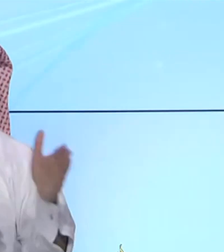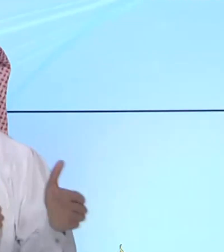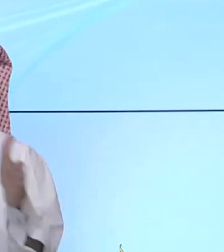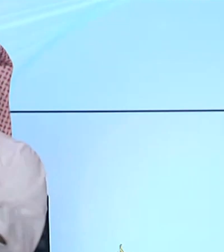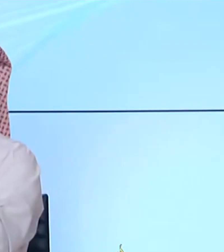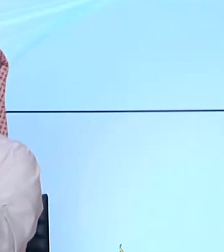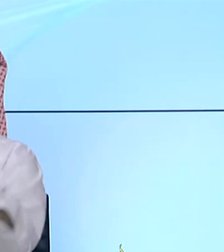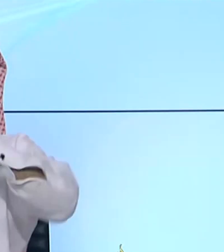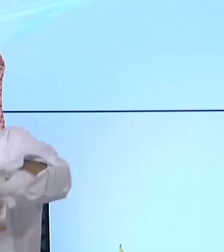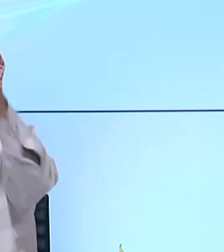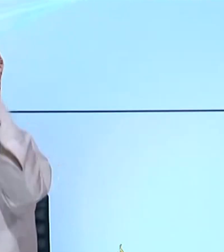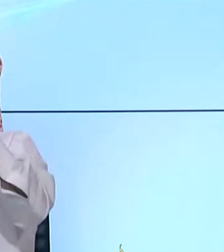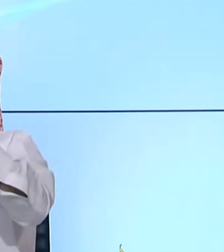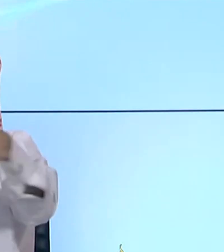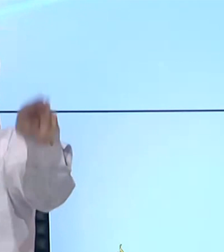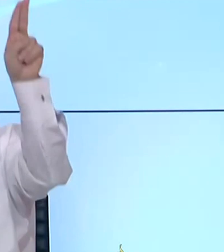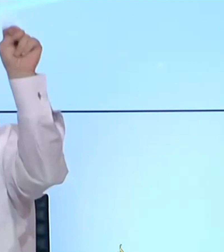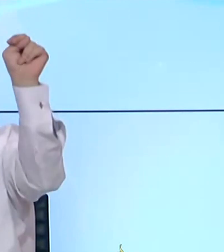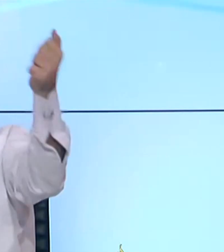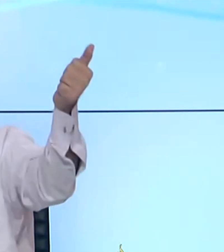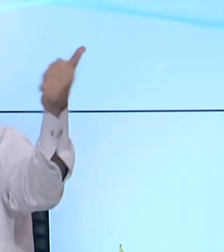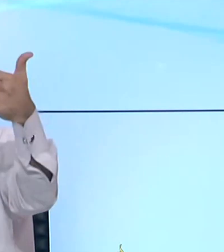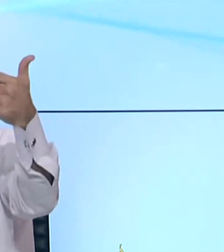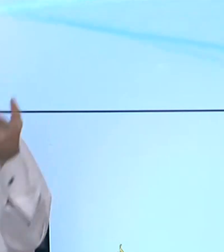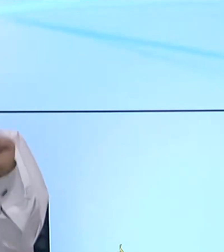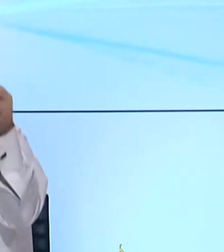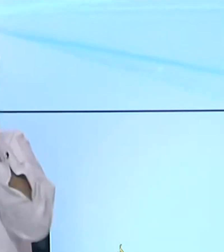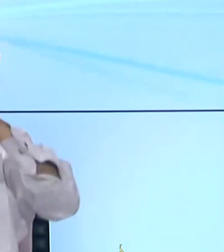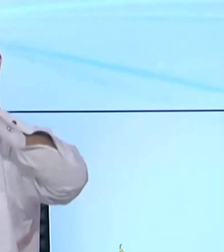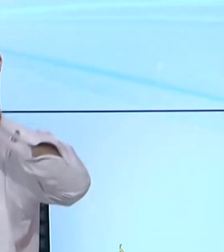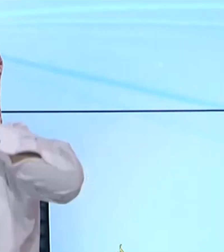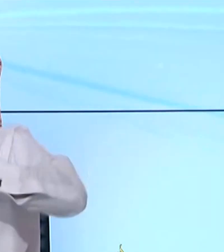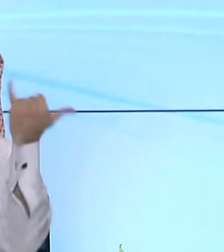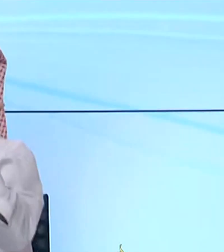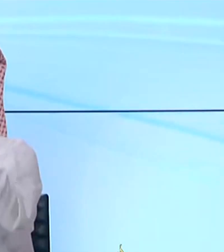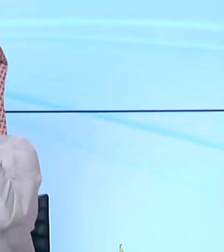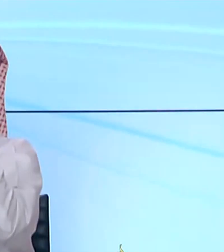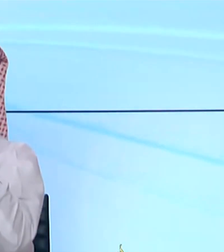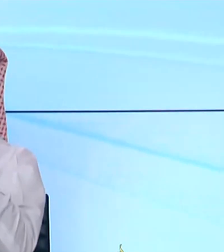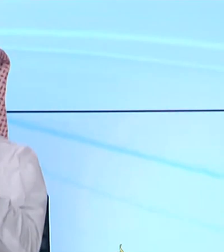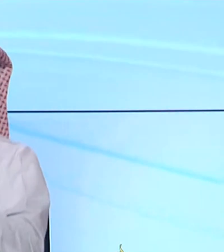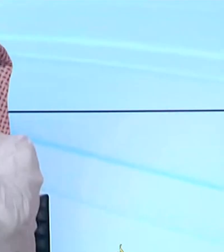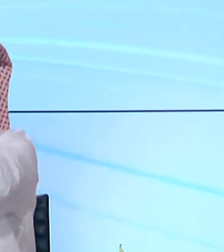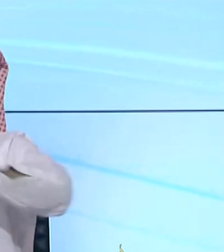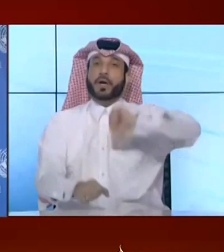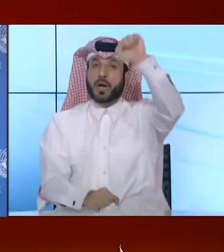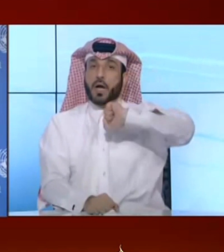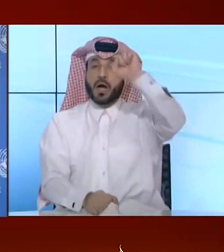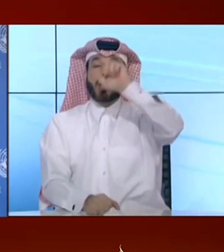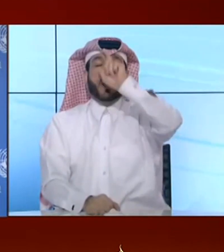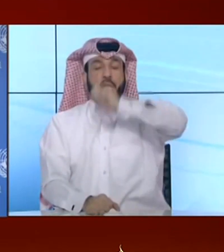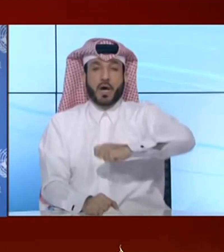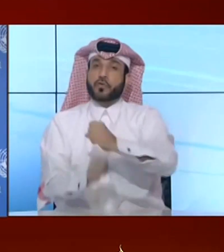في هذه الاثناء اكد المتحدث باسم الامين العام للامم المتحده اهميه احترام حق التظاهر السلمي في